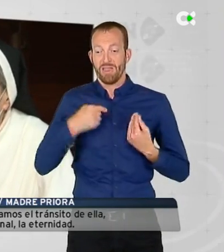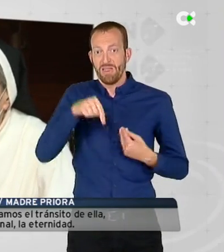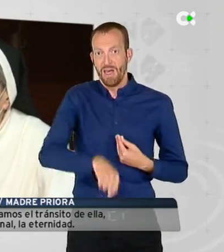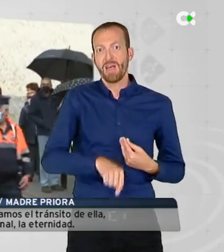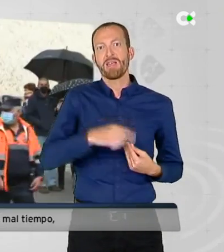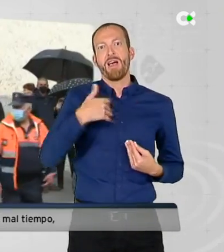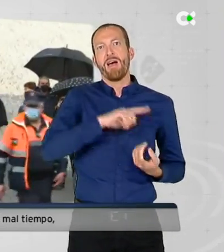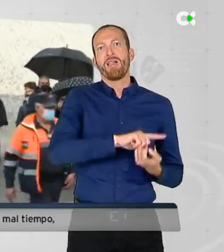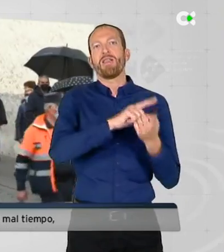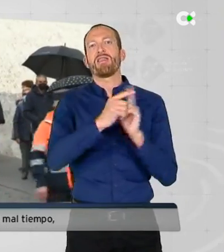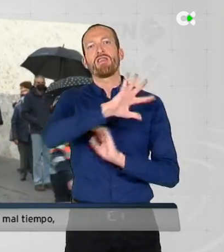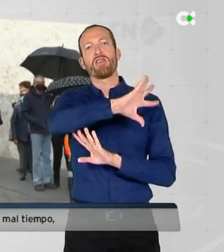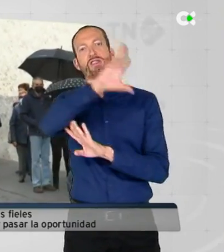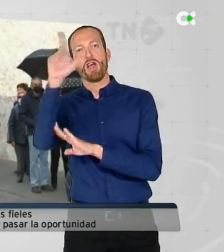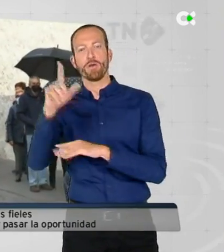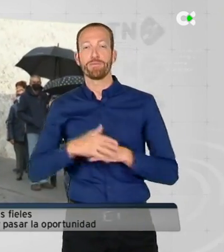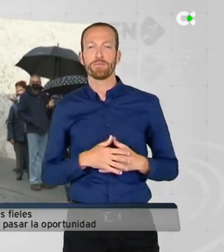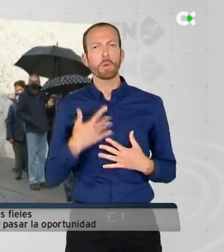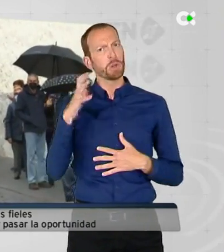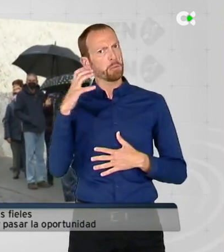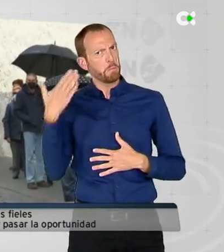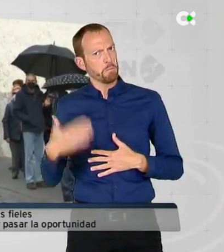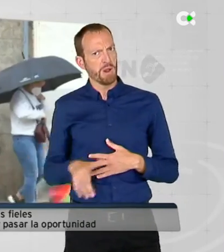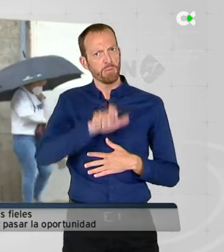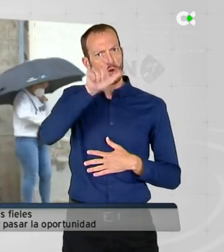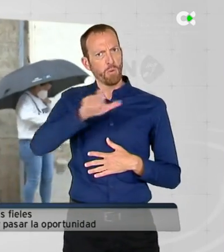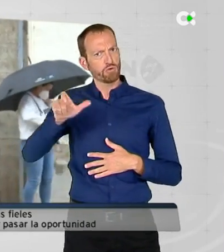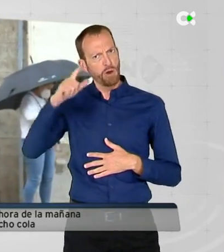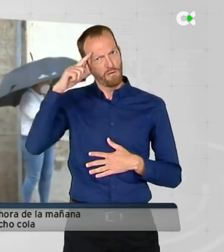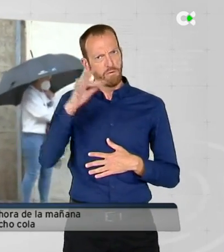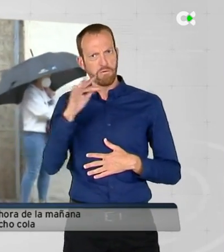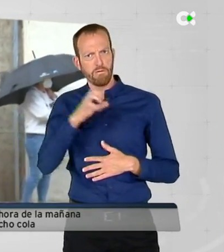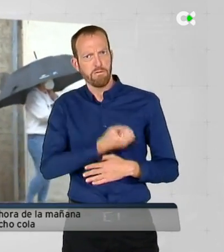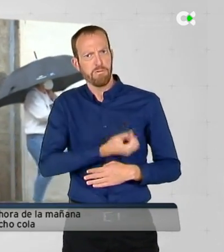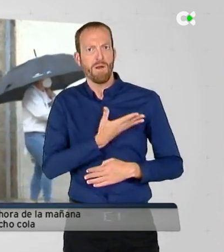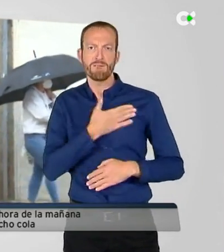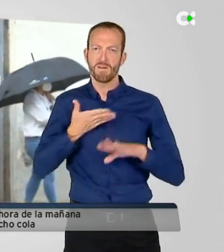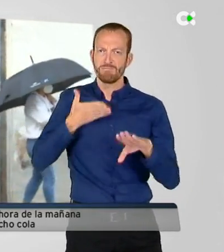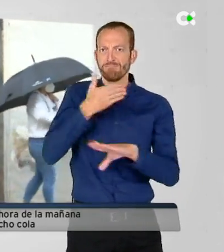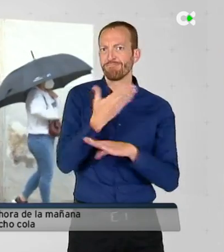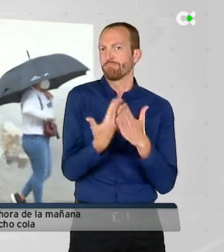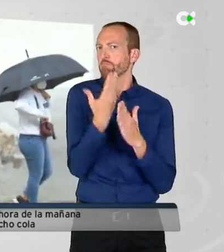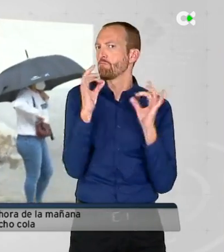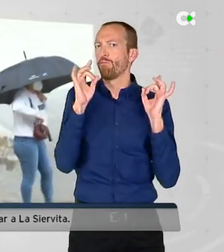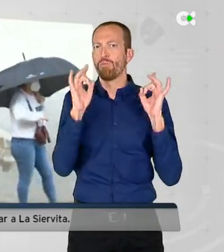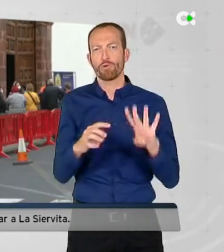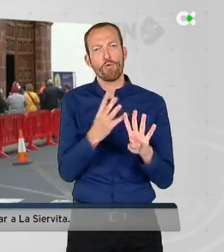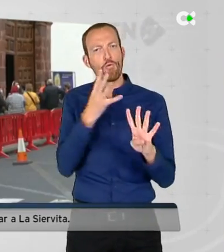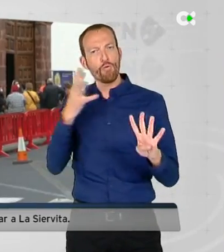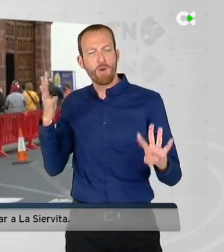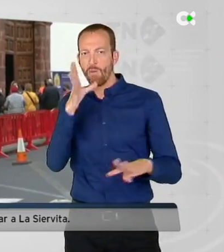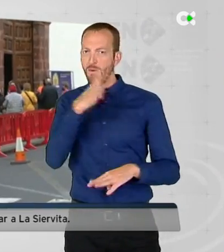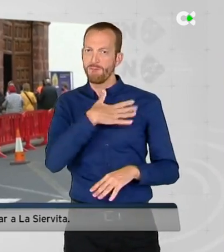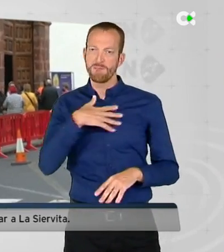eternidad. A pesar del mal tiempo, los más fieles no han querido dejar pasar la oportunidad y desde primera hora de la mañana han hecho cola para